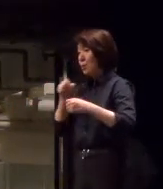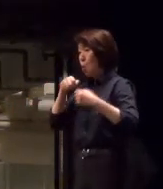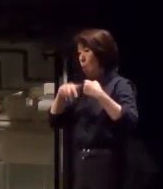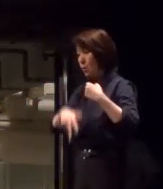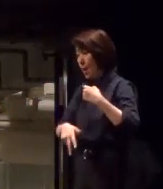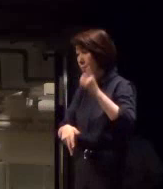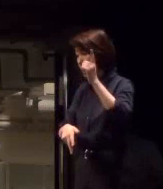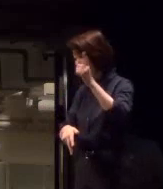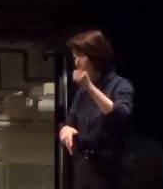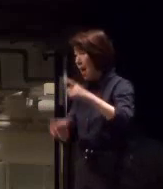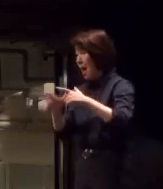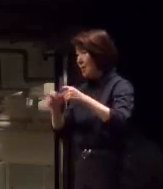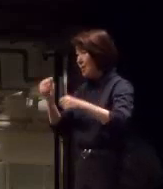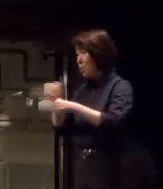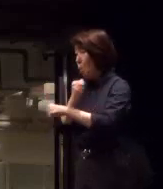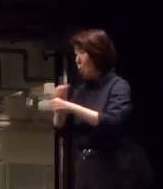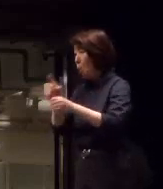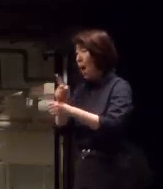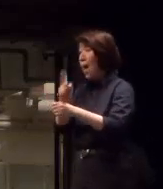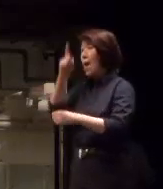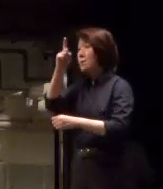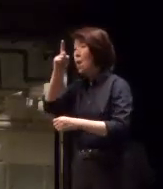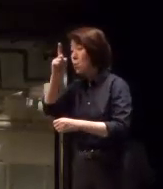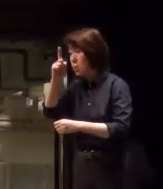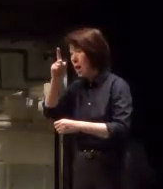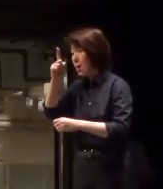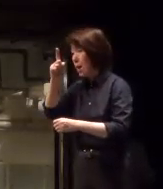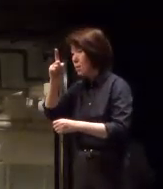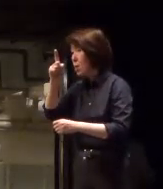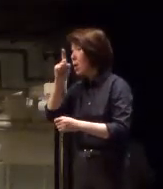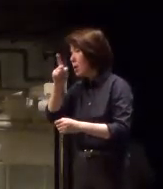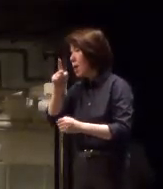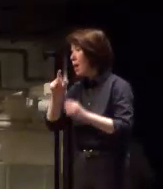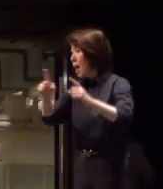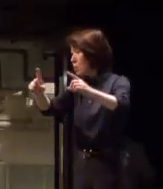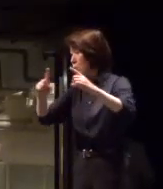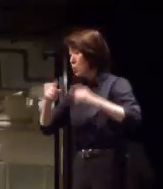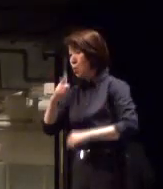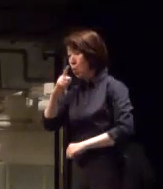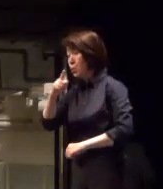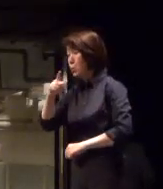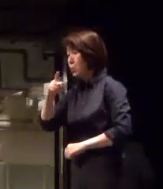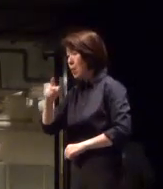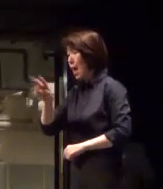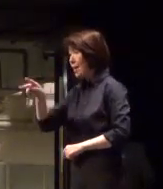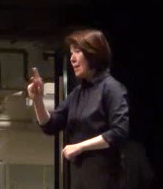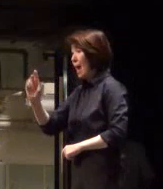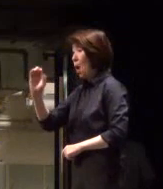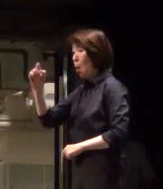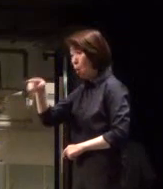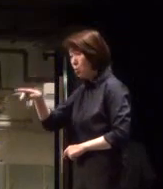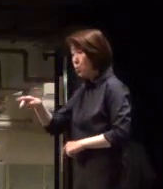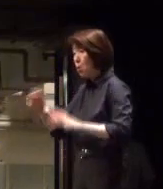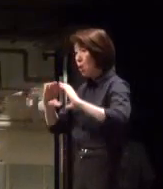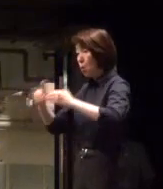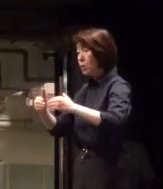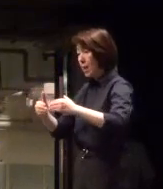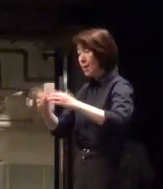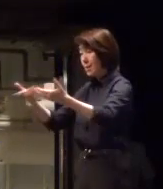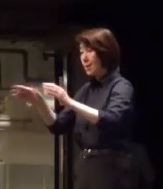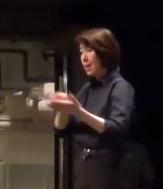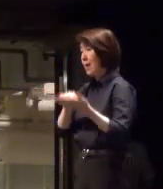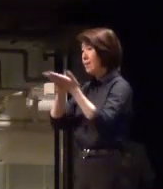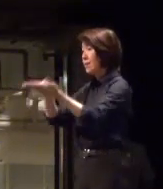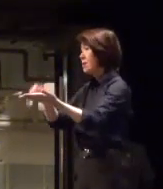和国が人工衛星を打ち上げる、そのためロケットを打ち上げるんだと言って ICAO という国際的な団体に申請し